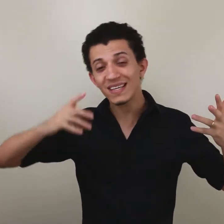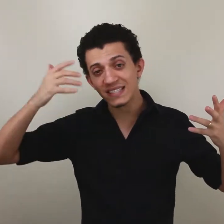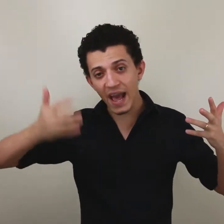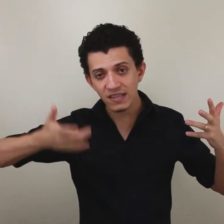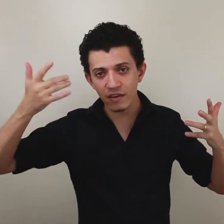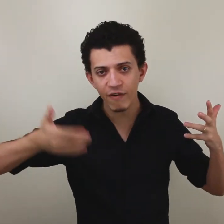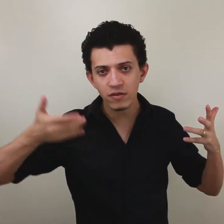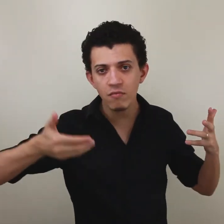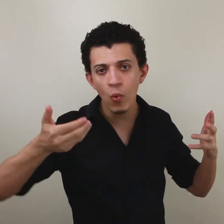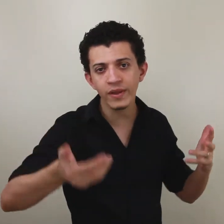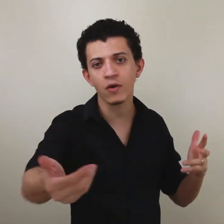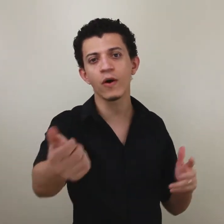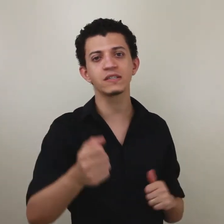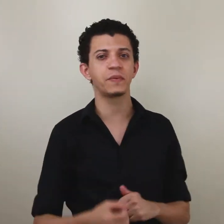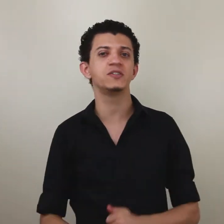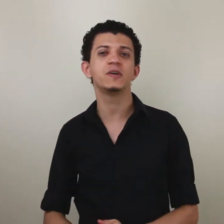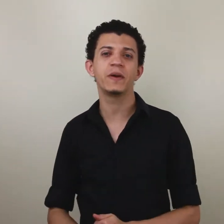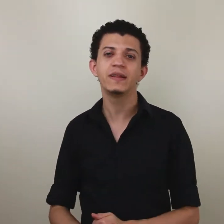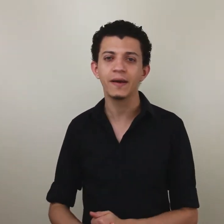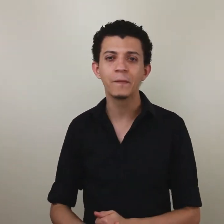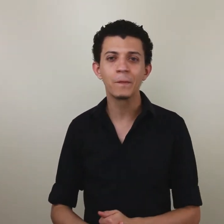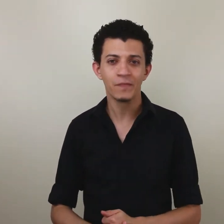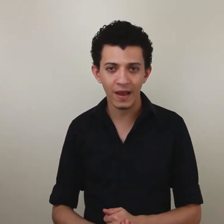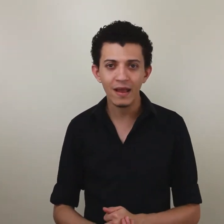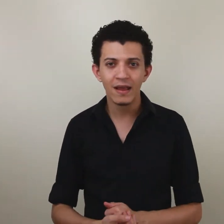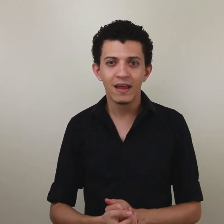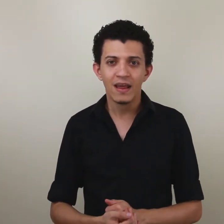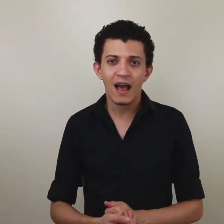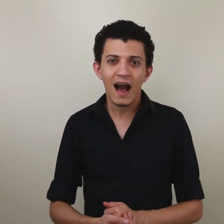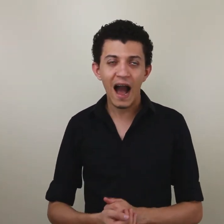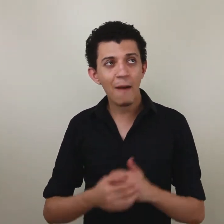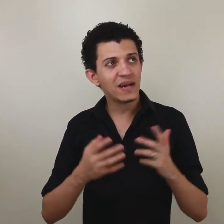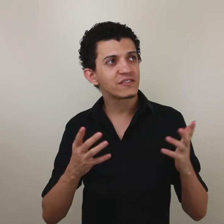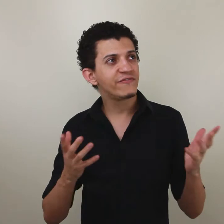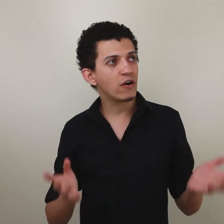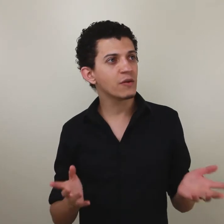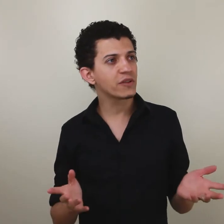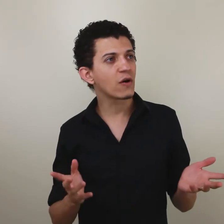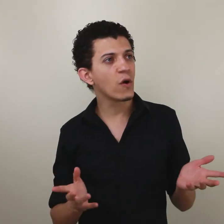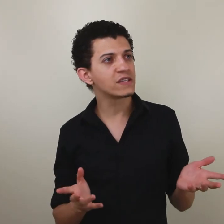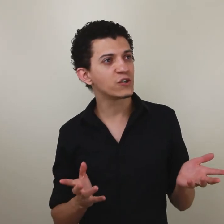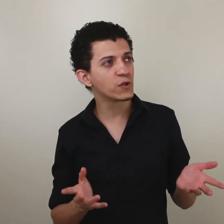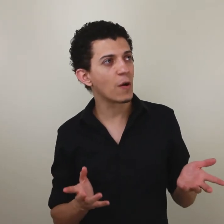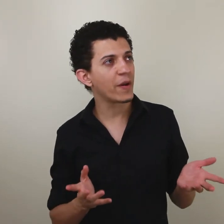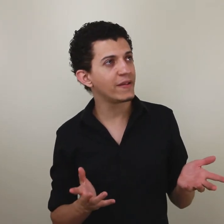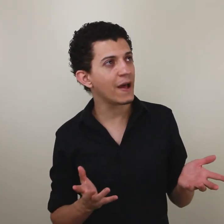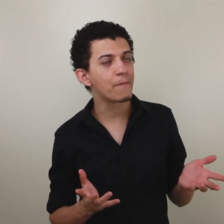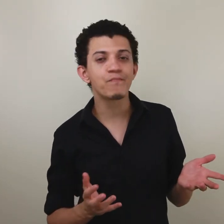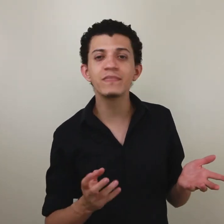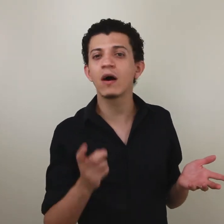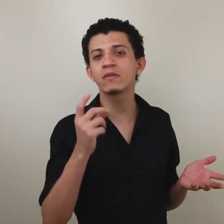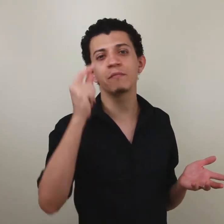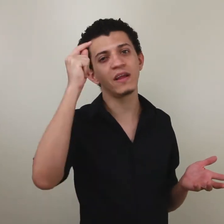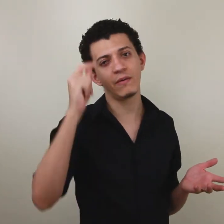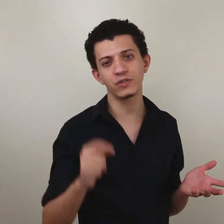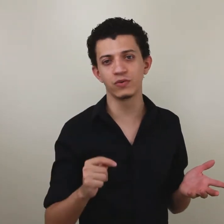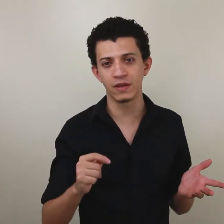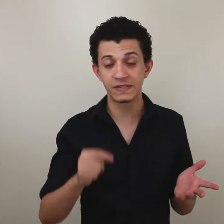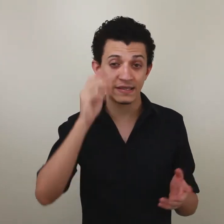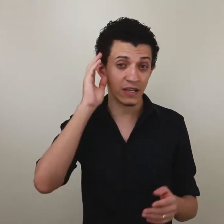quer que falta muita coisa para a gente aprender mas falta muita coisa ajuda a aprender não também não ajuda eu tenho que